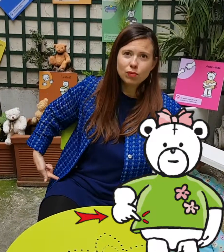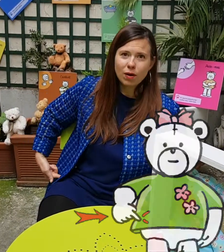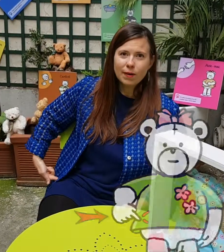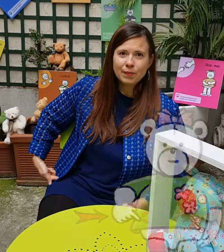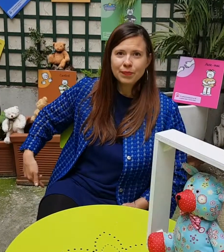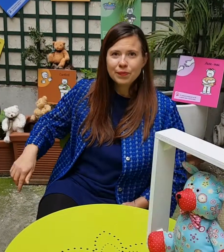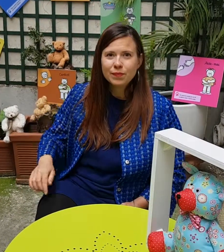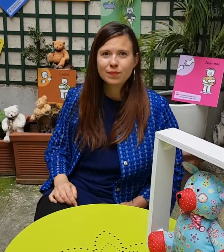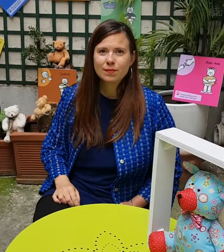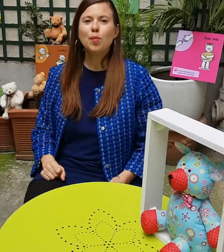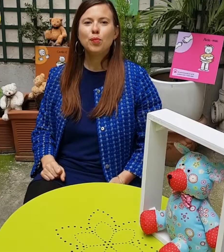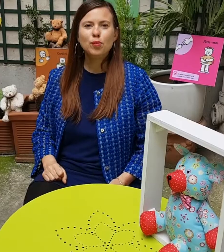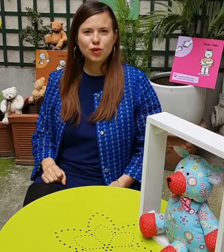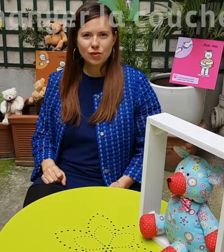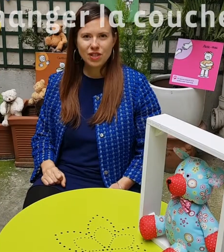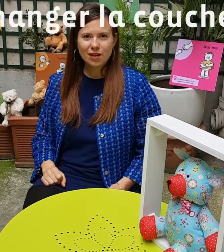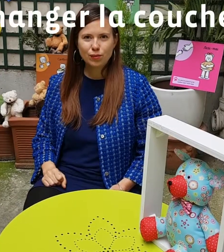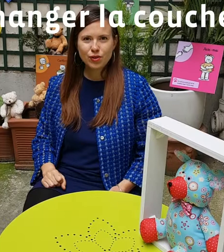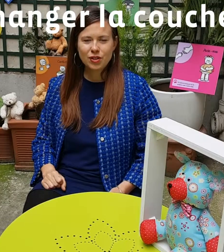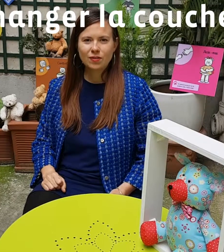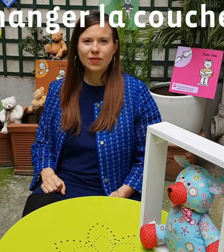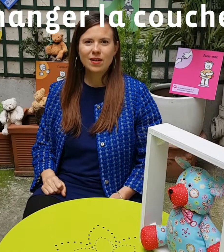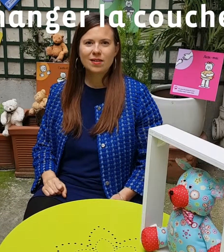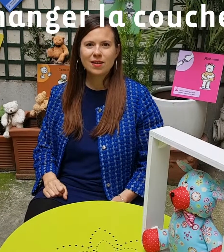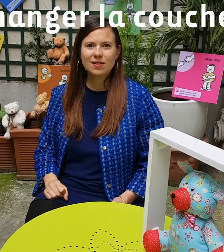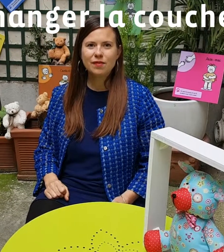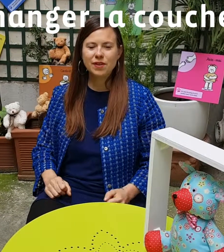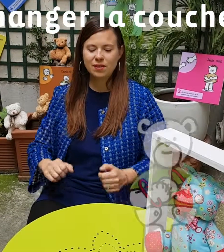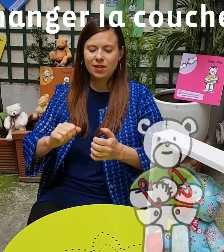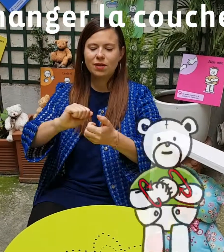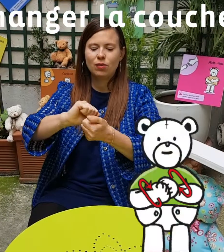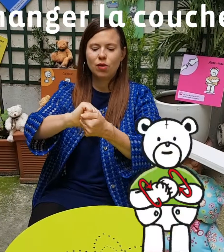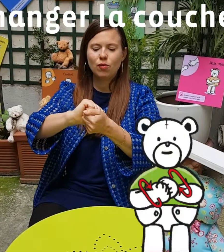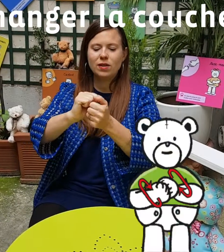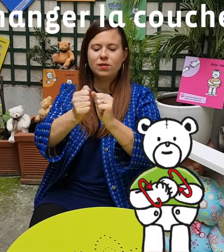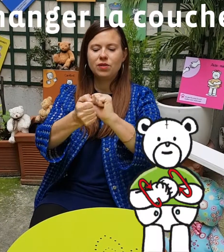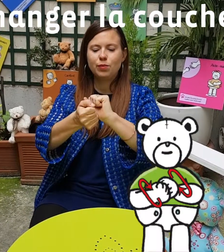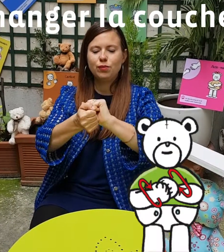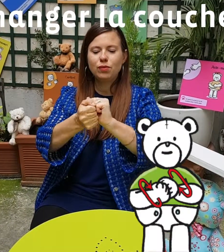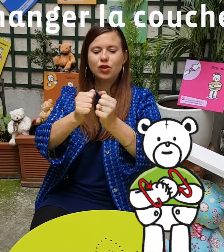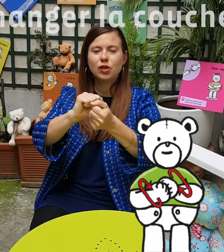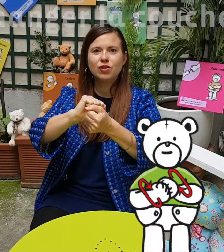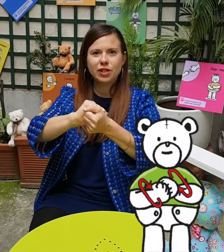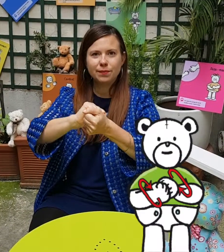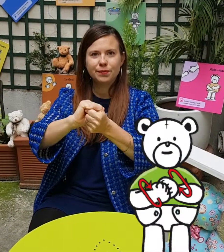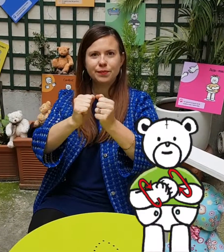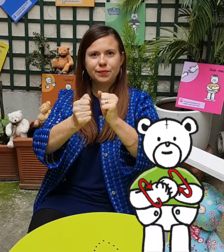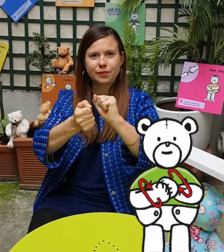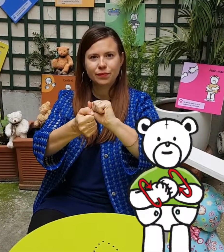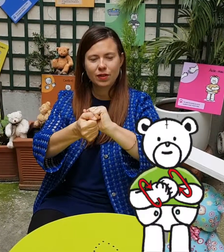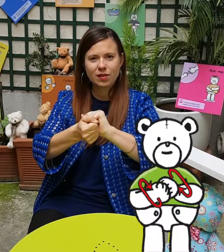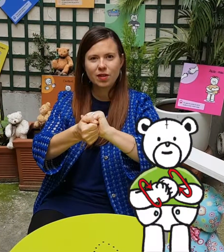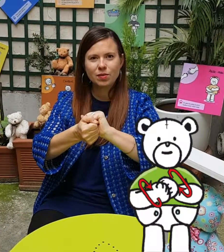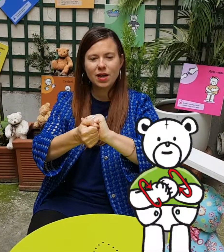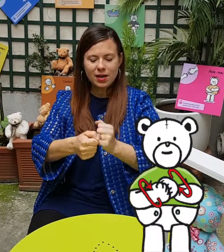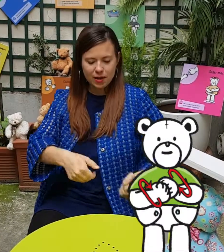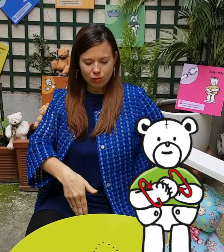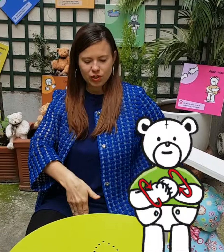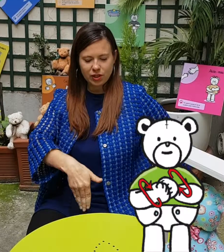doigt. Pour le mot changer la couche, c'est assez facile, comme on l'a dit au début. Changer, c'est comme ça, et la couche, c'est comme